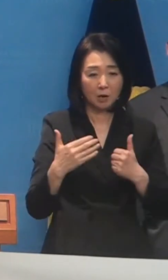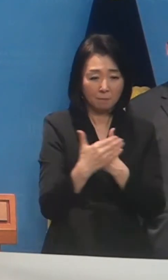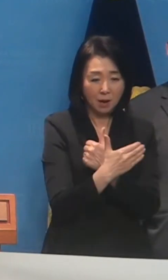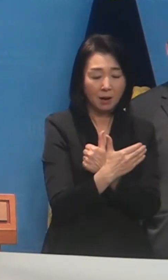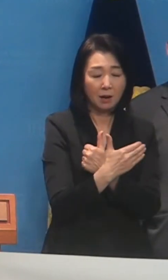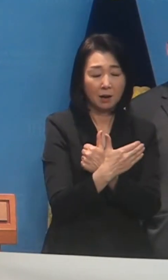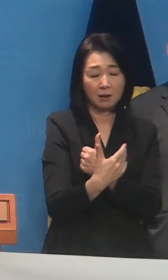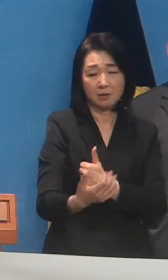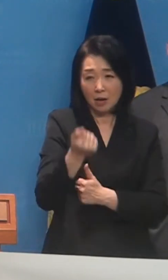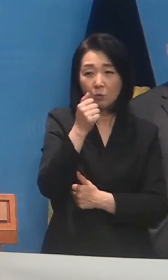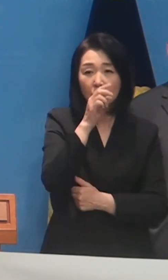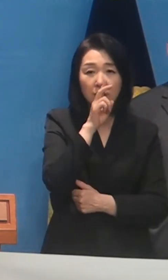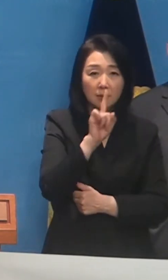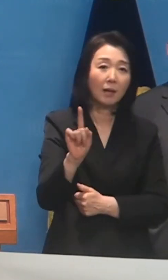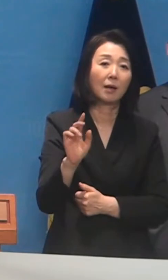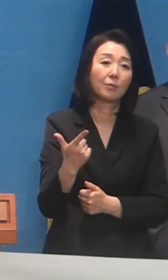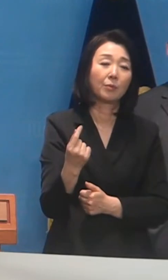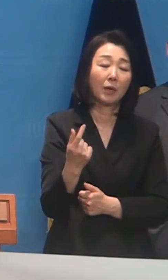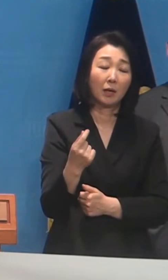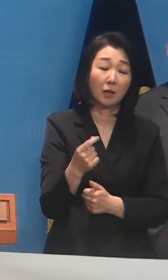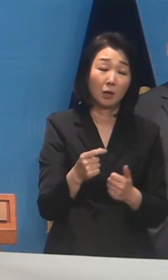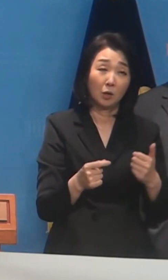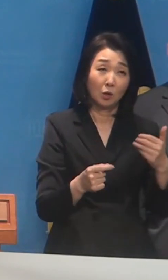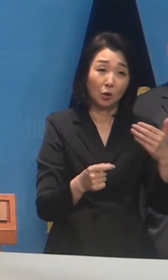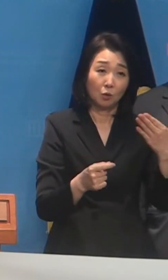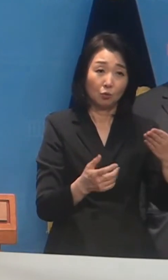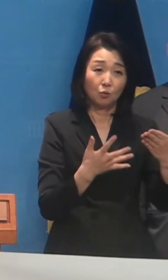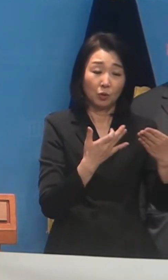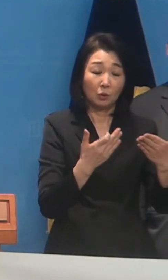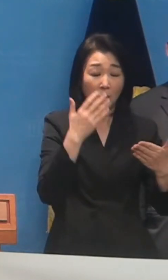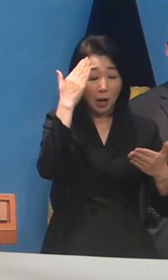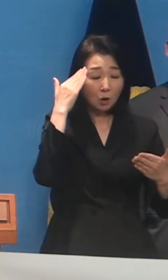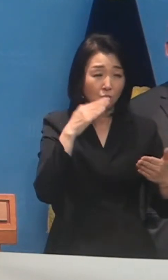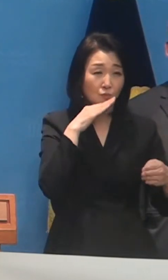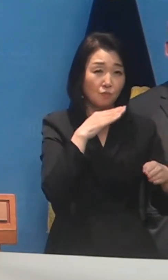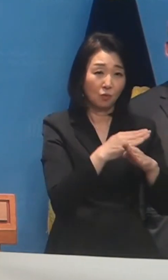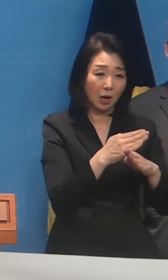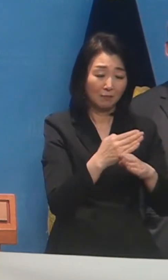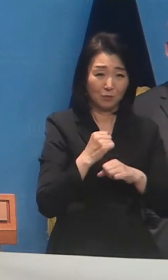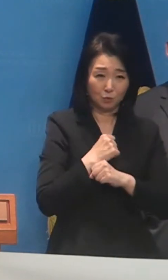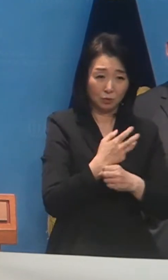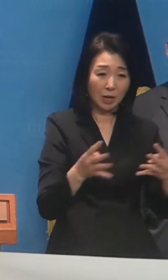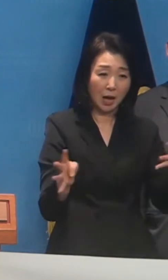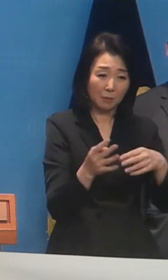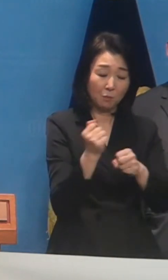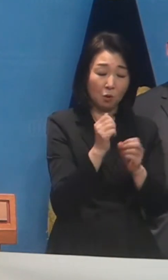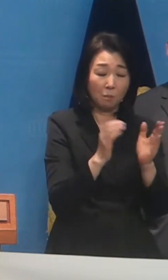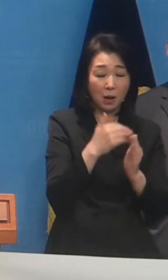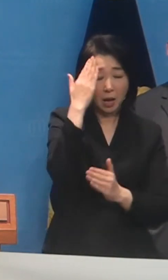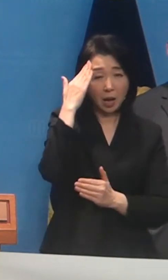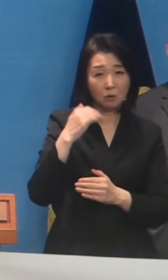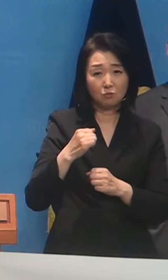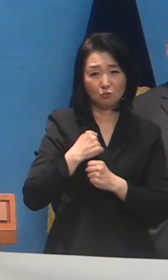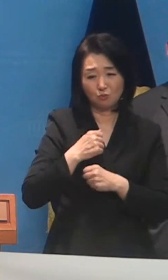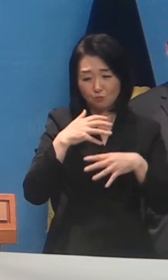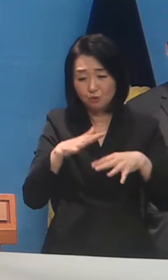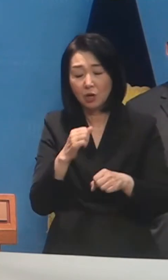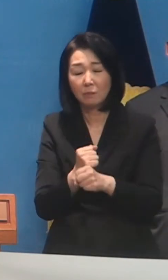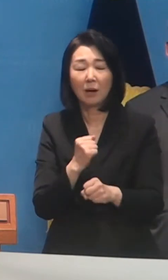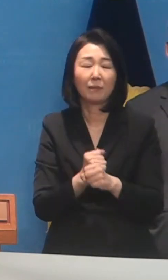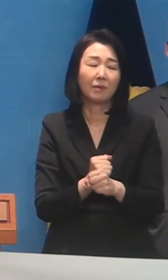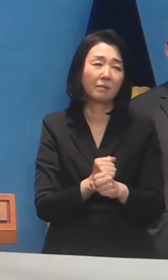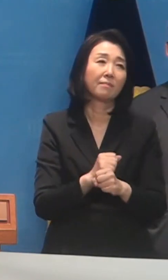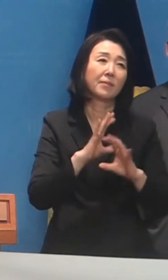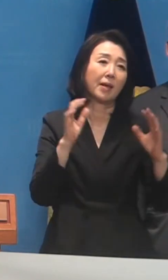달려있음을 확신하고 있으며 9.19 남북 군사합의 복원은 우리 군을 또다시 무력화시키는